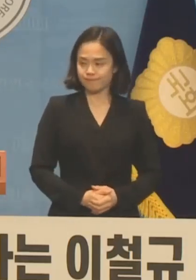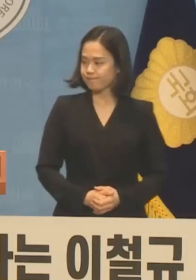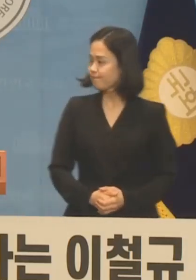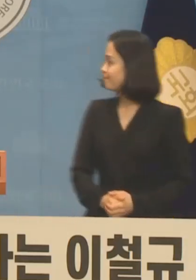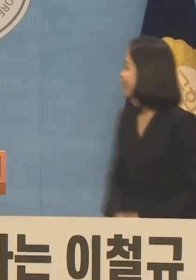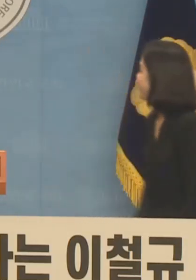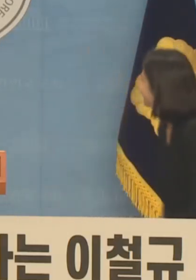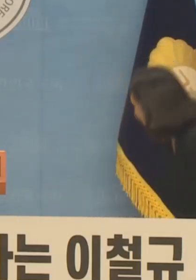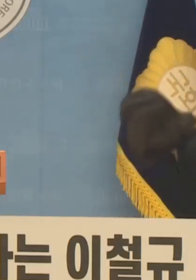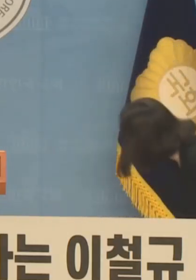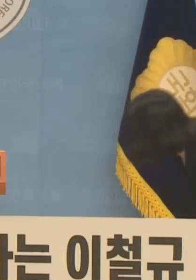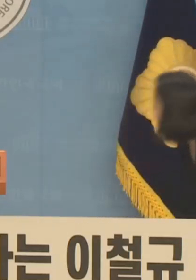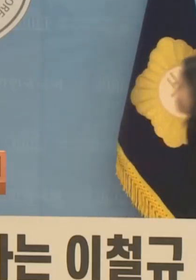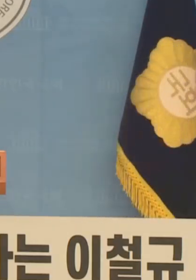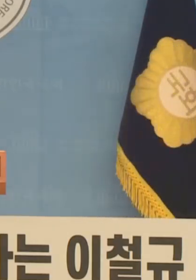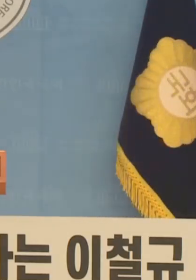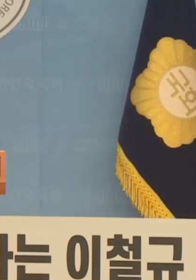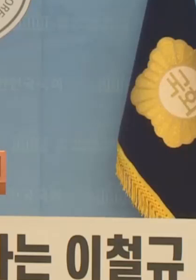고마워요.